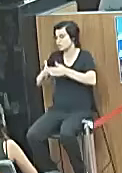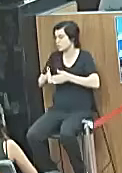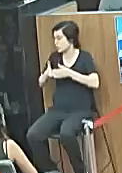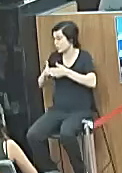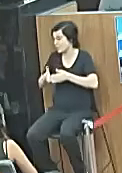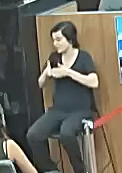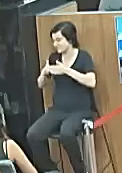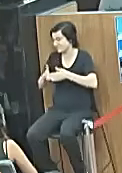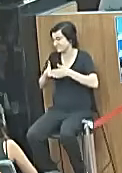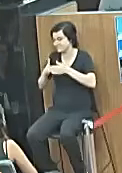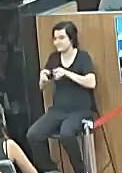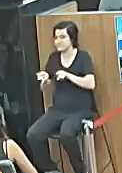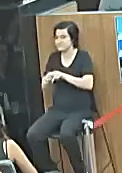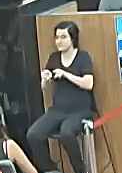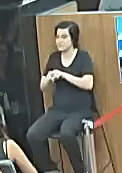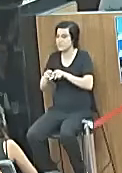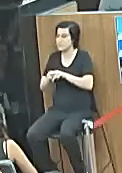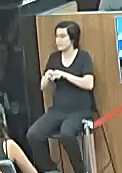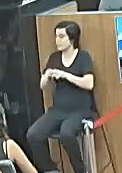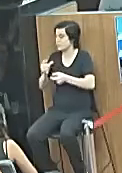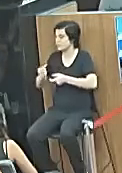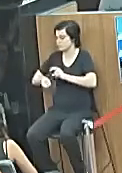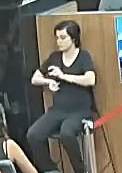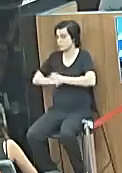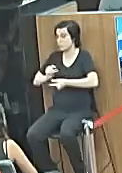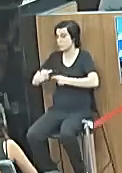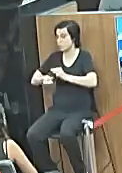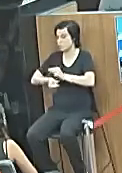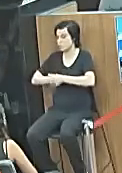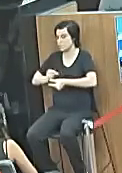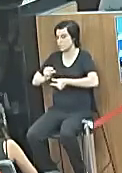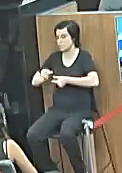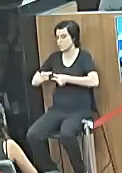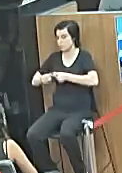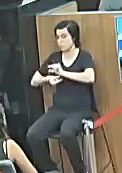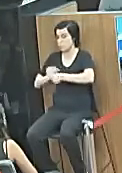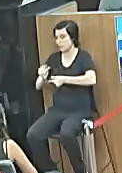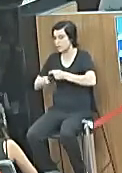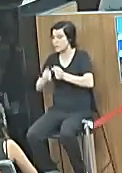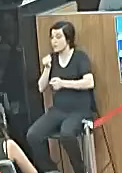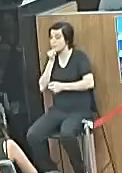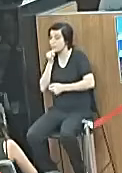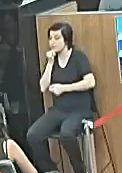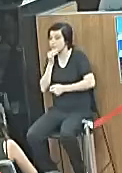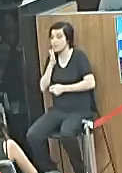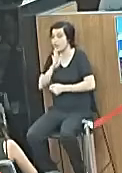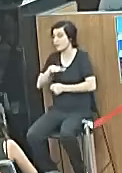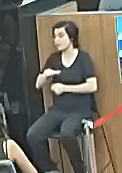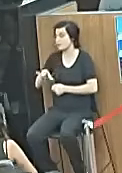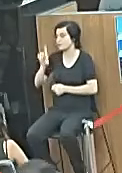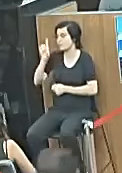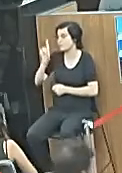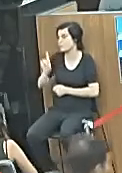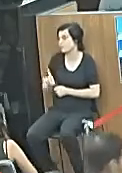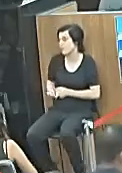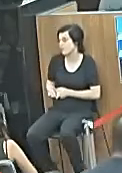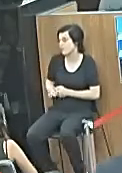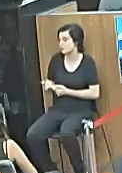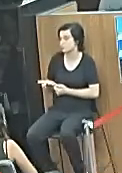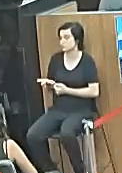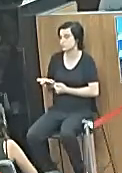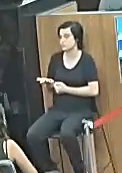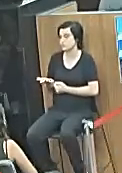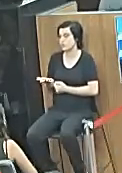no vale do mucuri uma criança com deficiência uma criança em situação de uma pessoa em situação